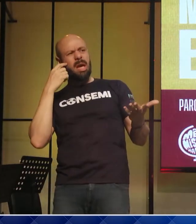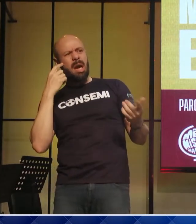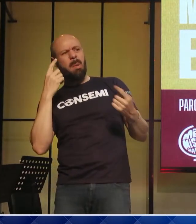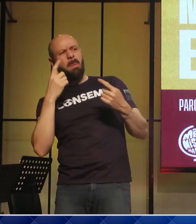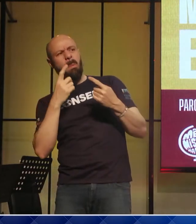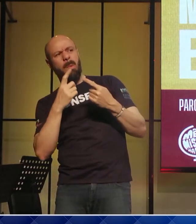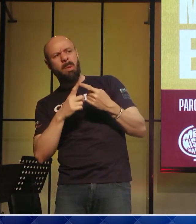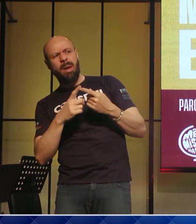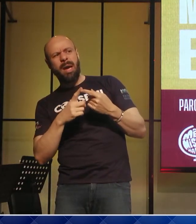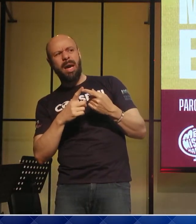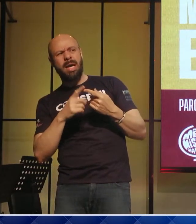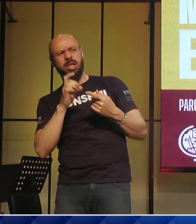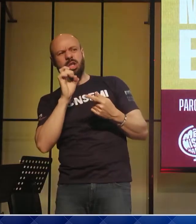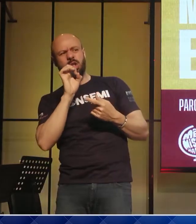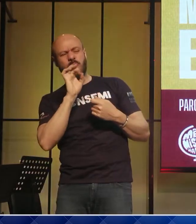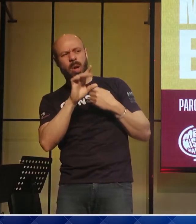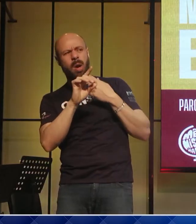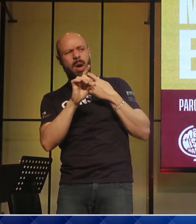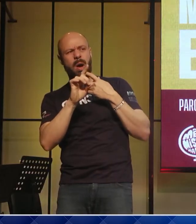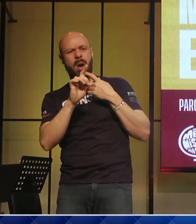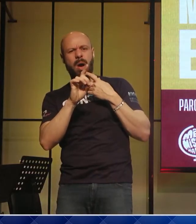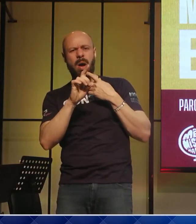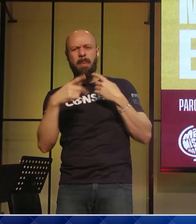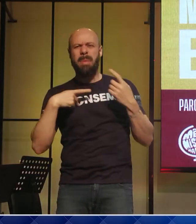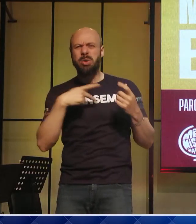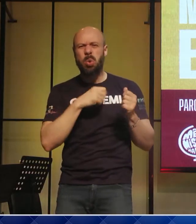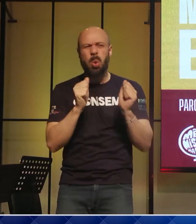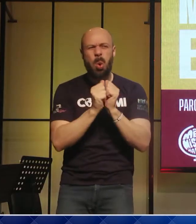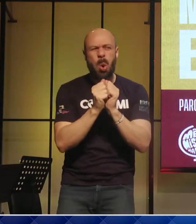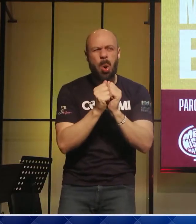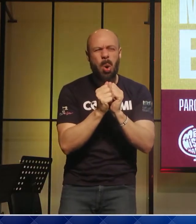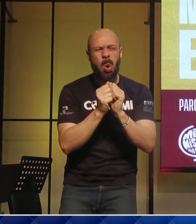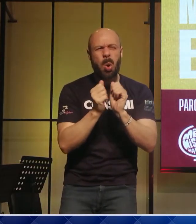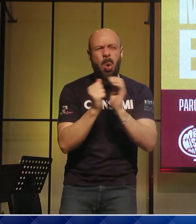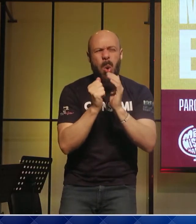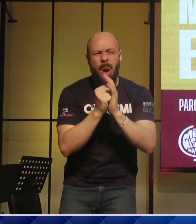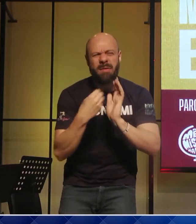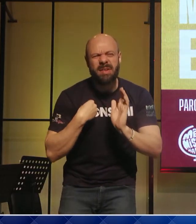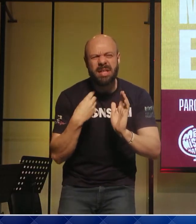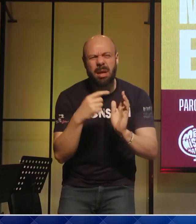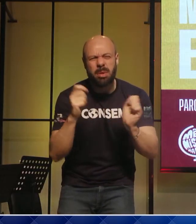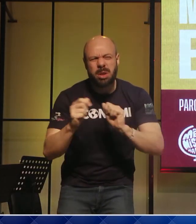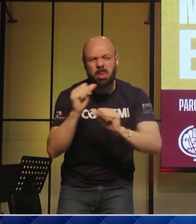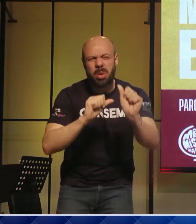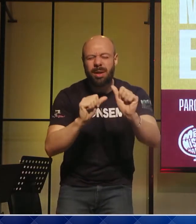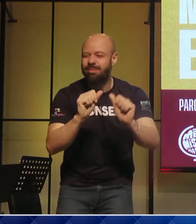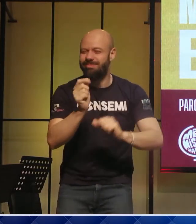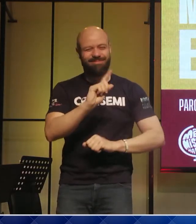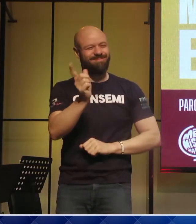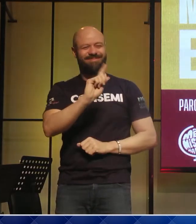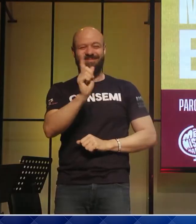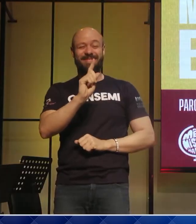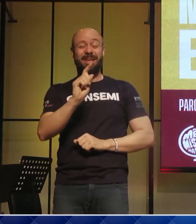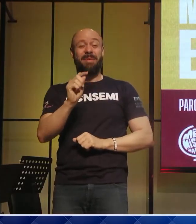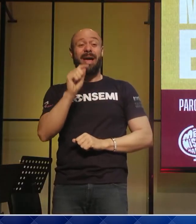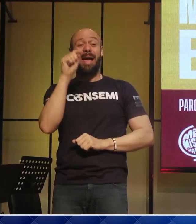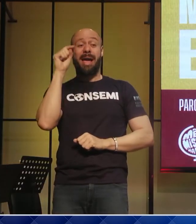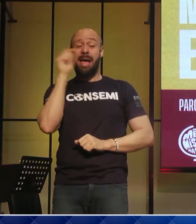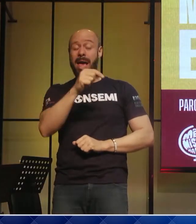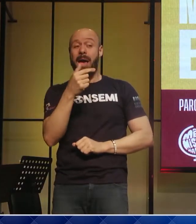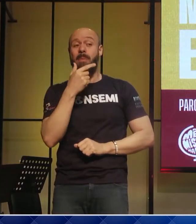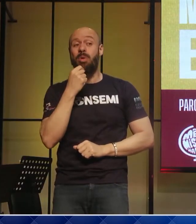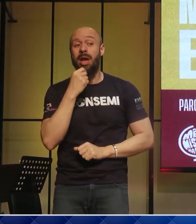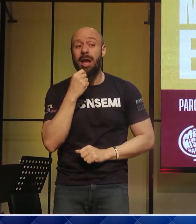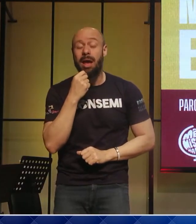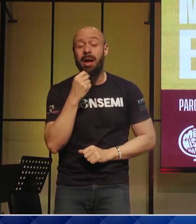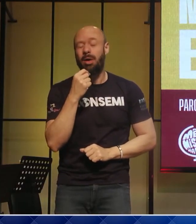falei: eita, ela está certa e eu errado. Sabe por quê? Essa autoridade foi entregue a você.